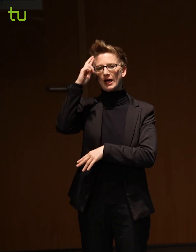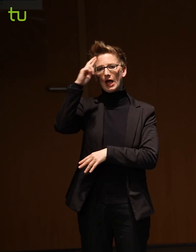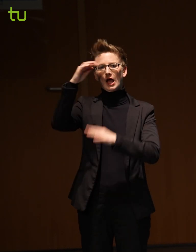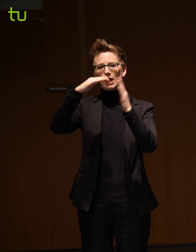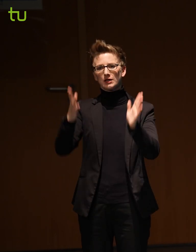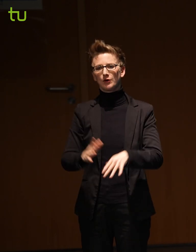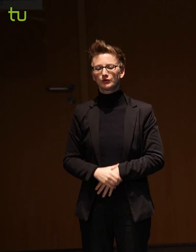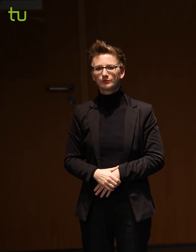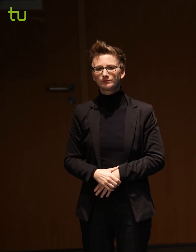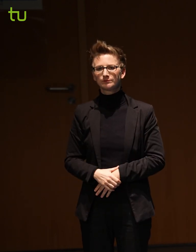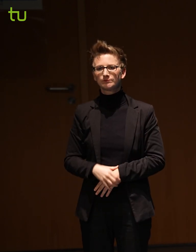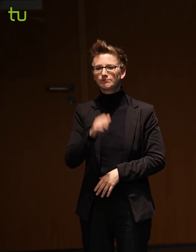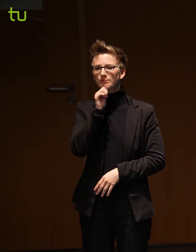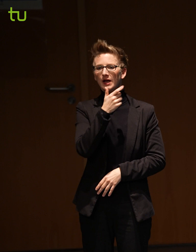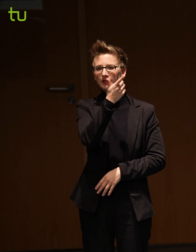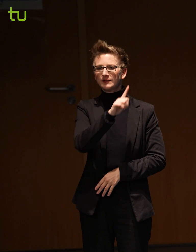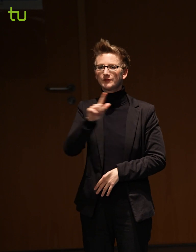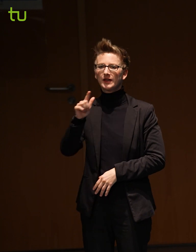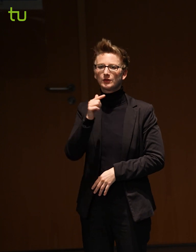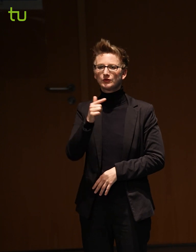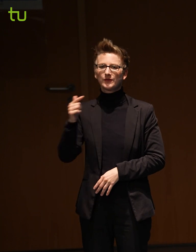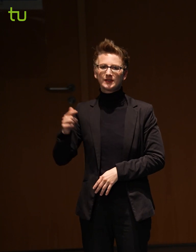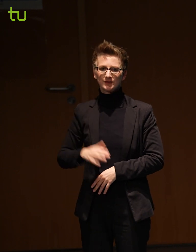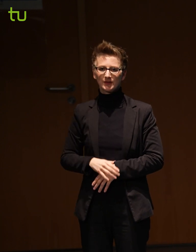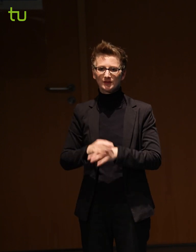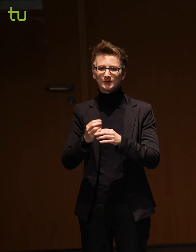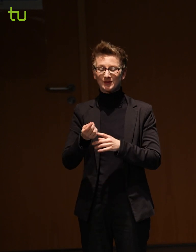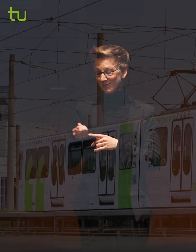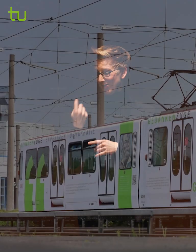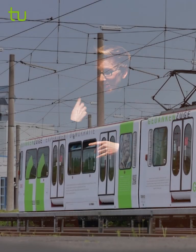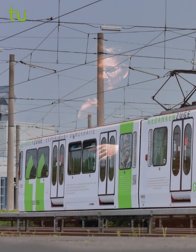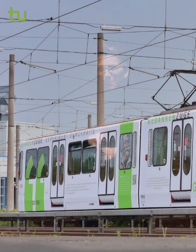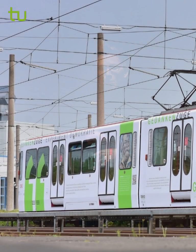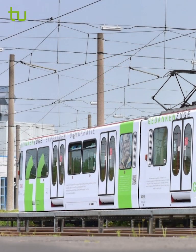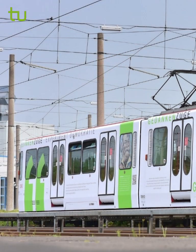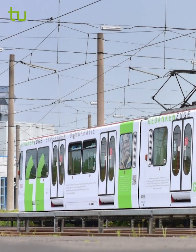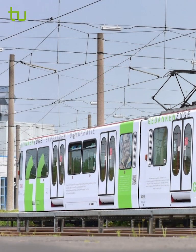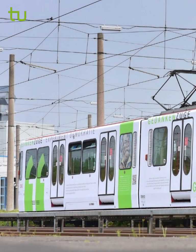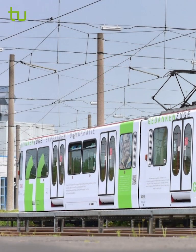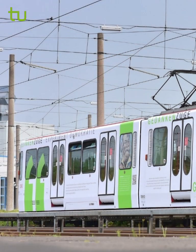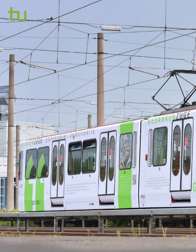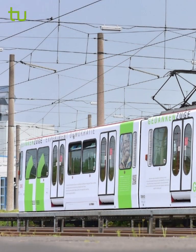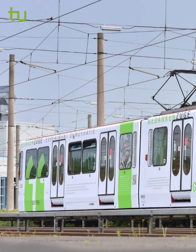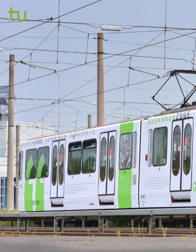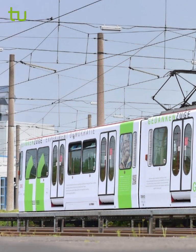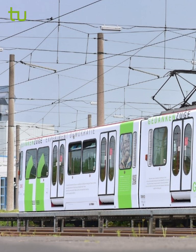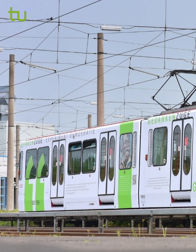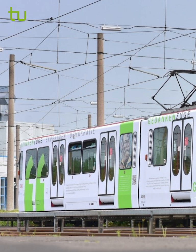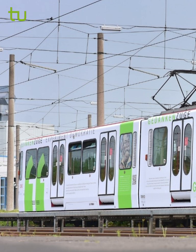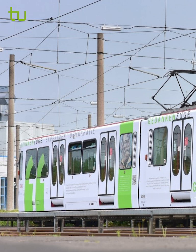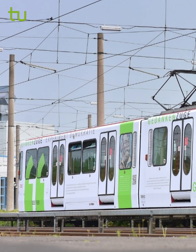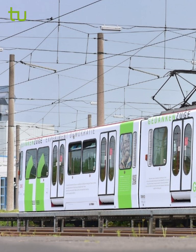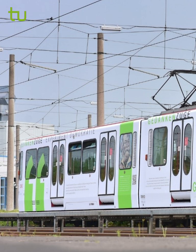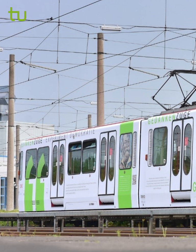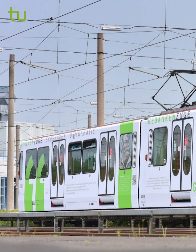Seit Mai 2022, also ein paar Monate, fahren über 60 Walt Whitman U-Bahnen durch die